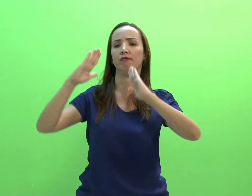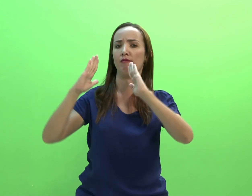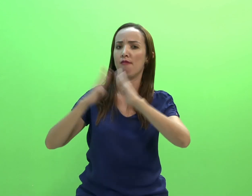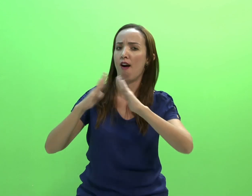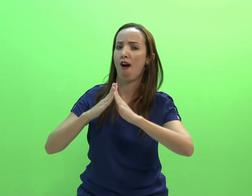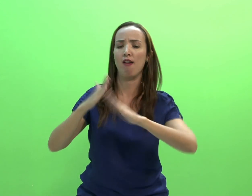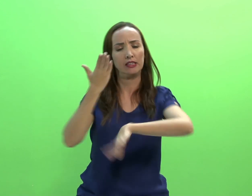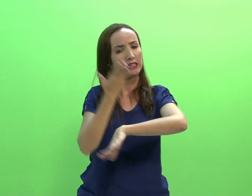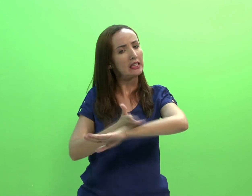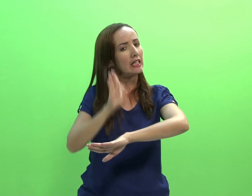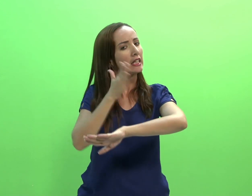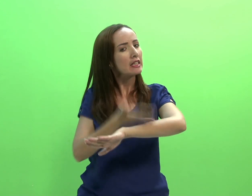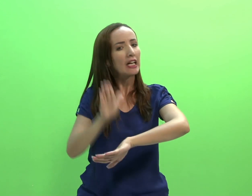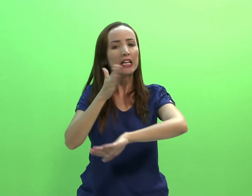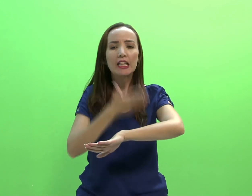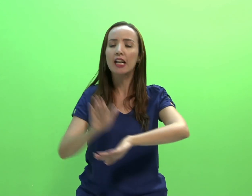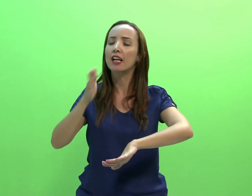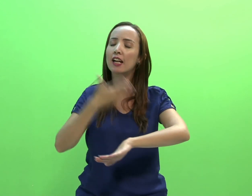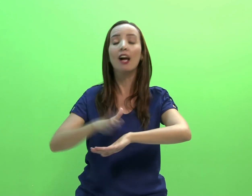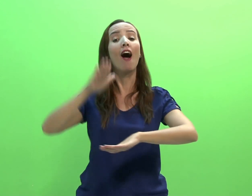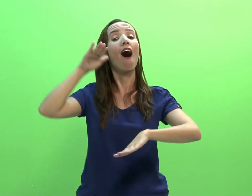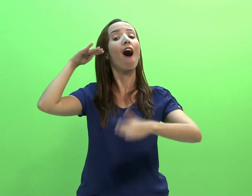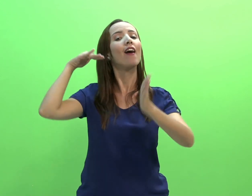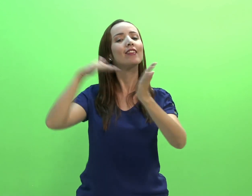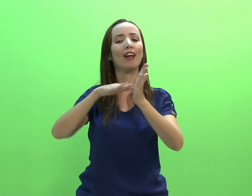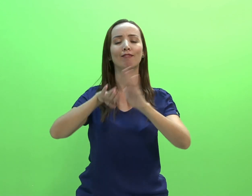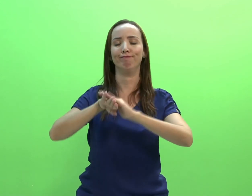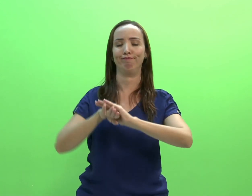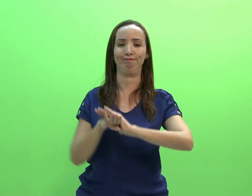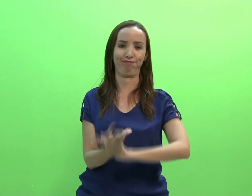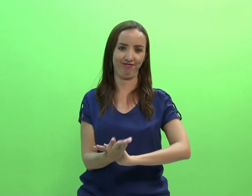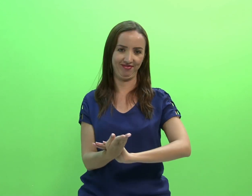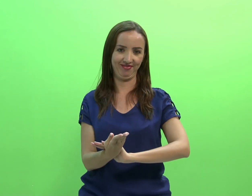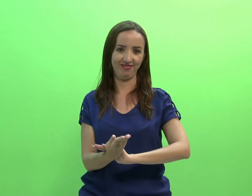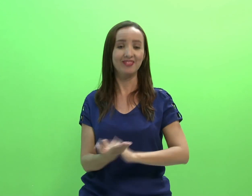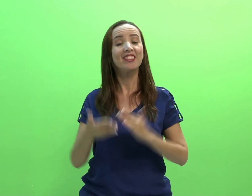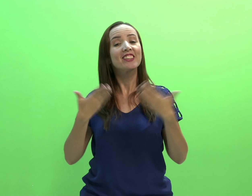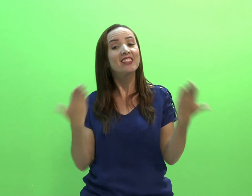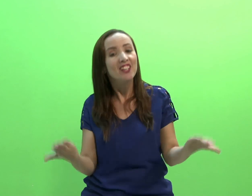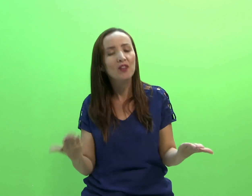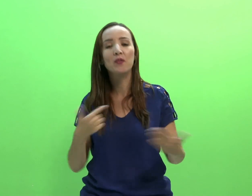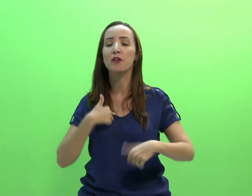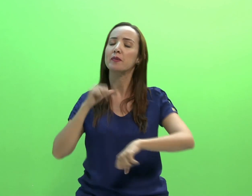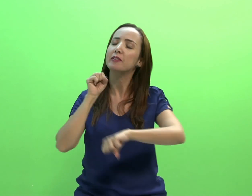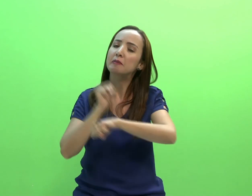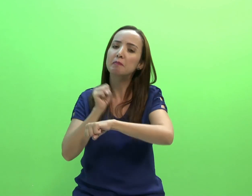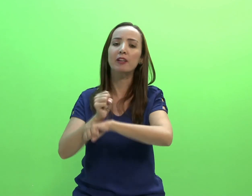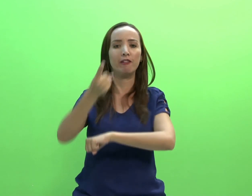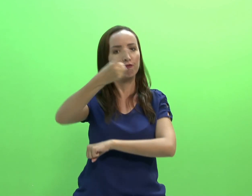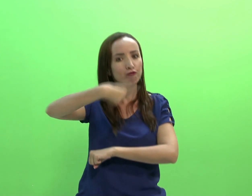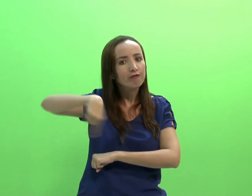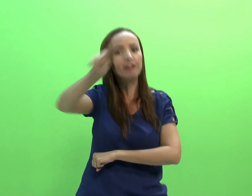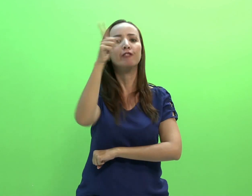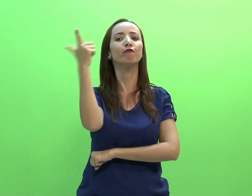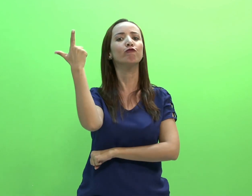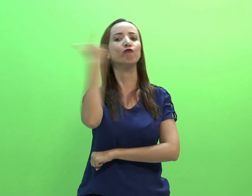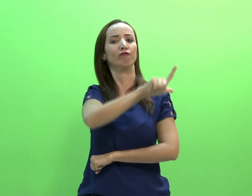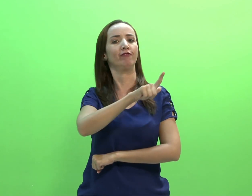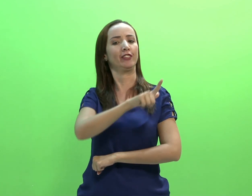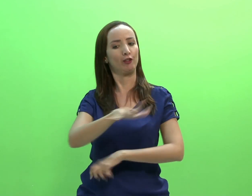E em casa treinem bastante, pratiquem. Espero que vocês